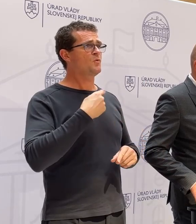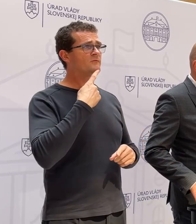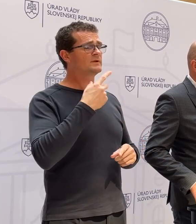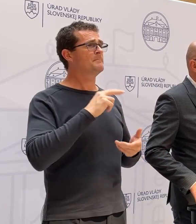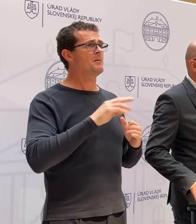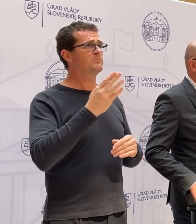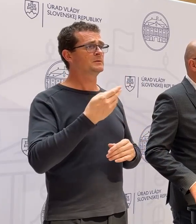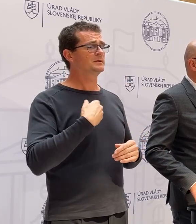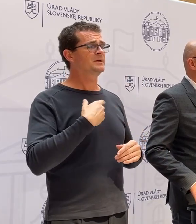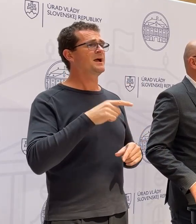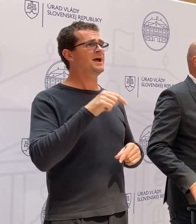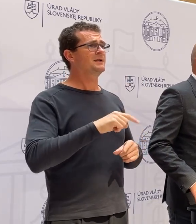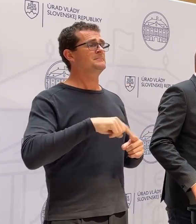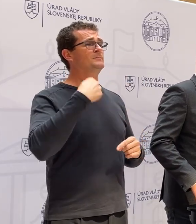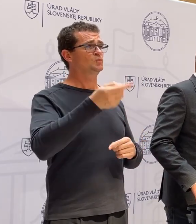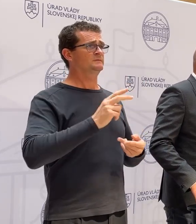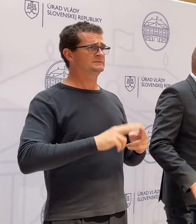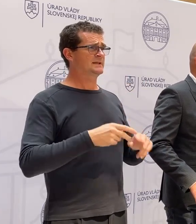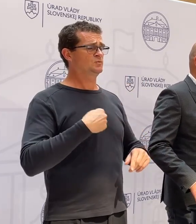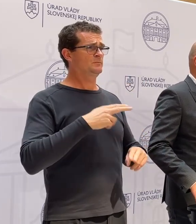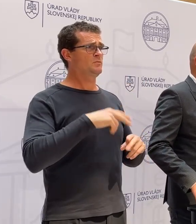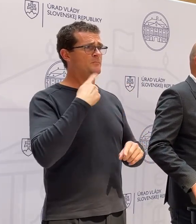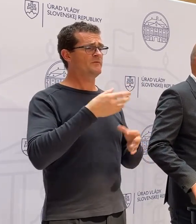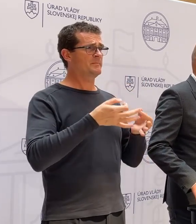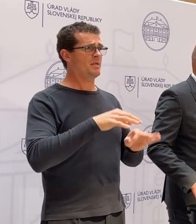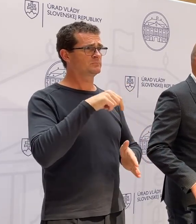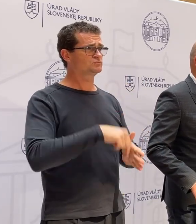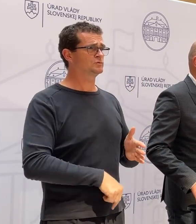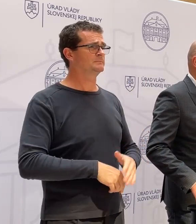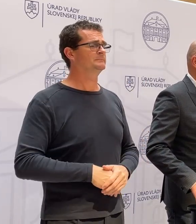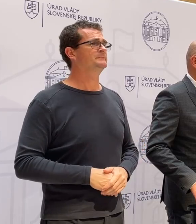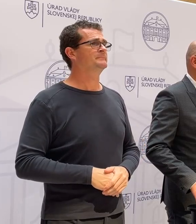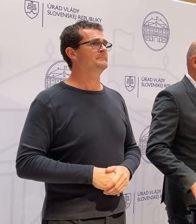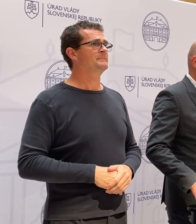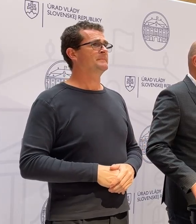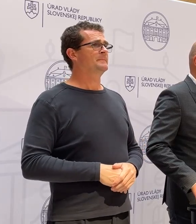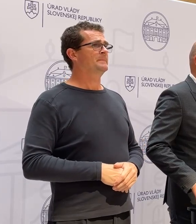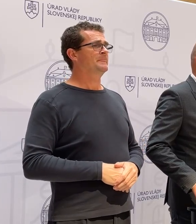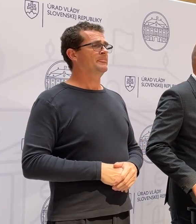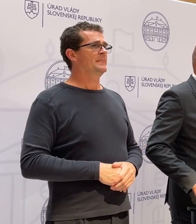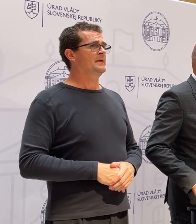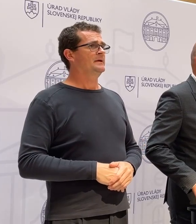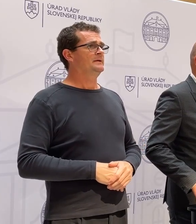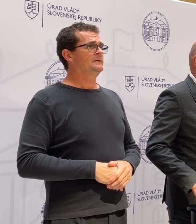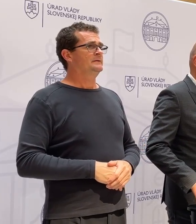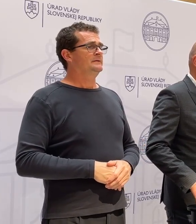spomínal nielen plán B, ja som spomínal aj, že budúcu stredu, potom poviem o tom detailnejšie. A budúcu stredu.